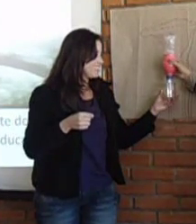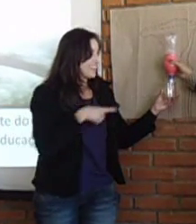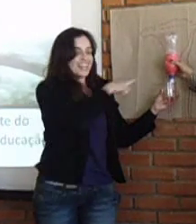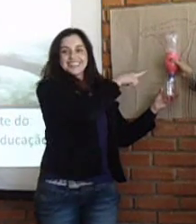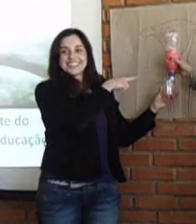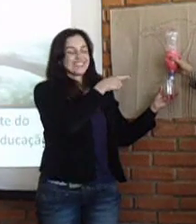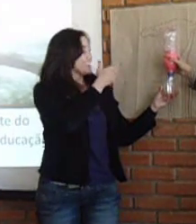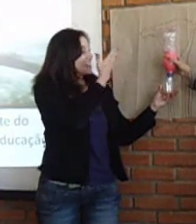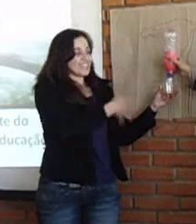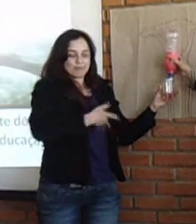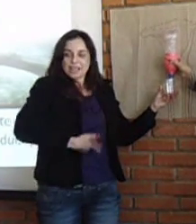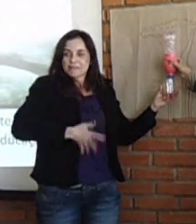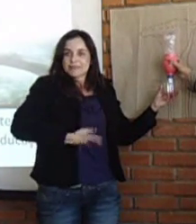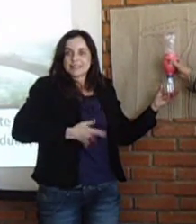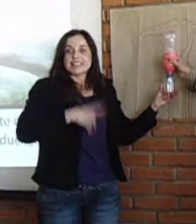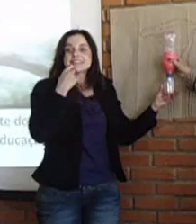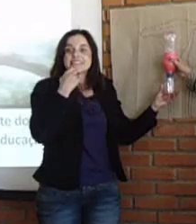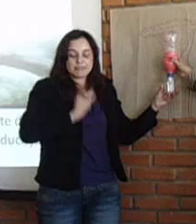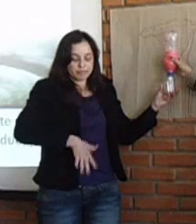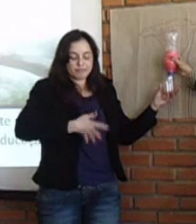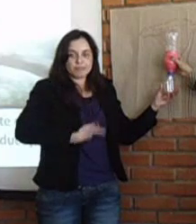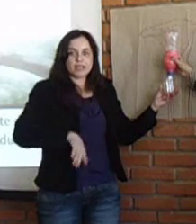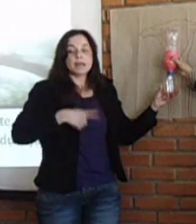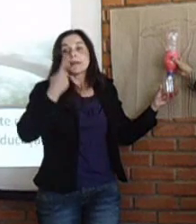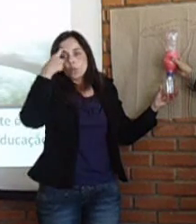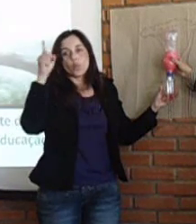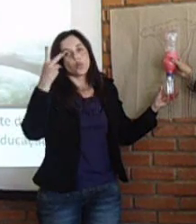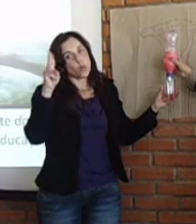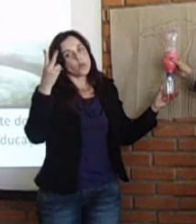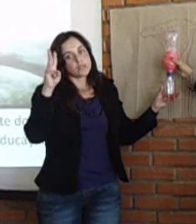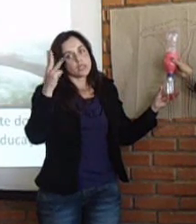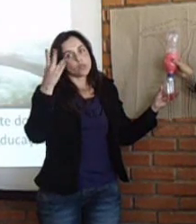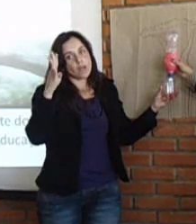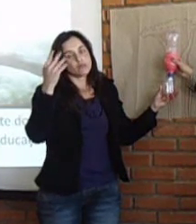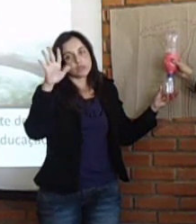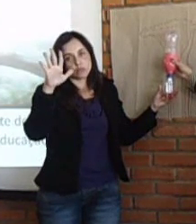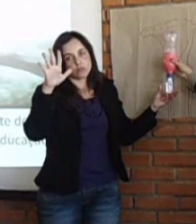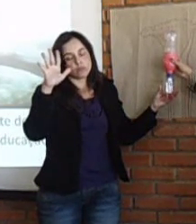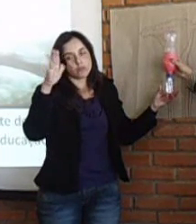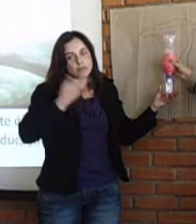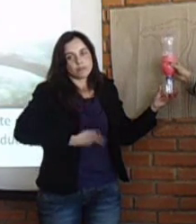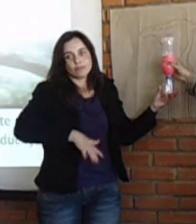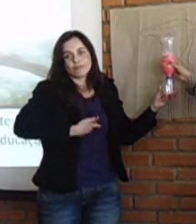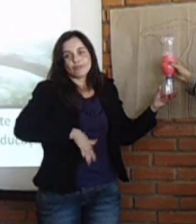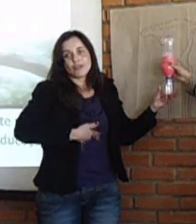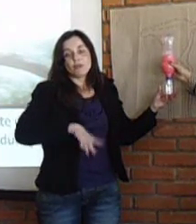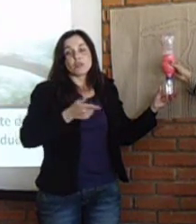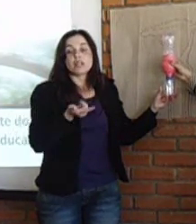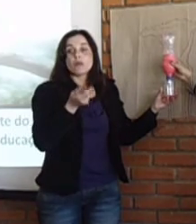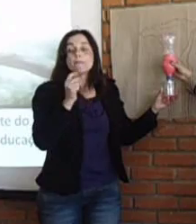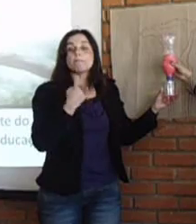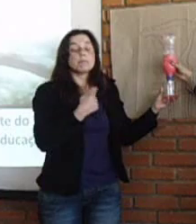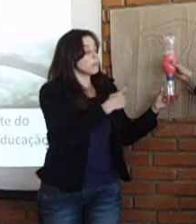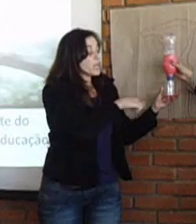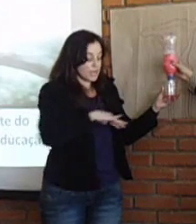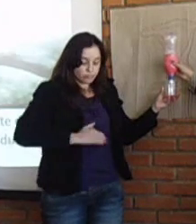ser liberado durante um período aqui de 3 a 5 dias, e essa hemorragia